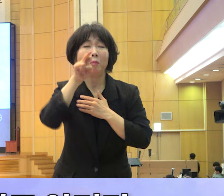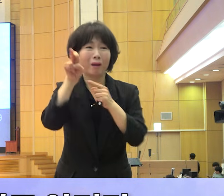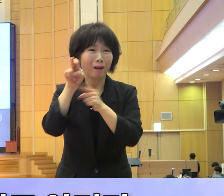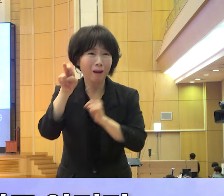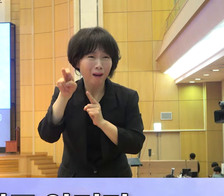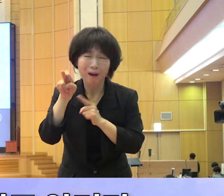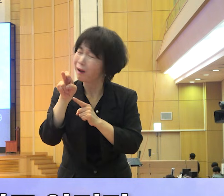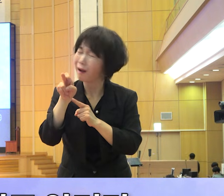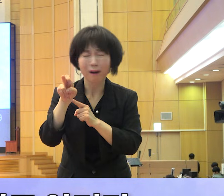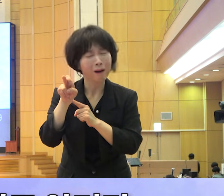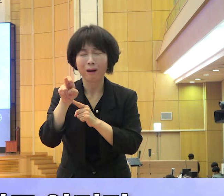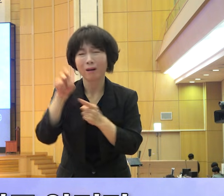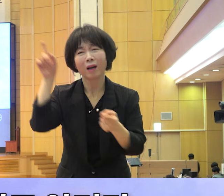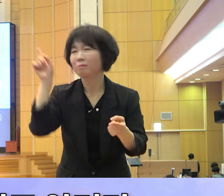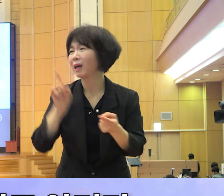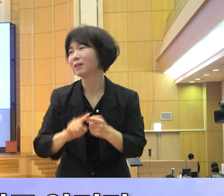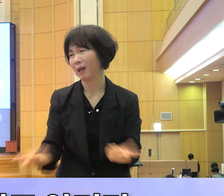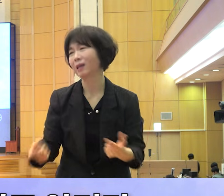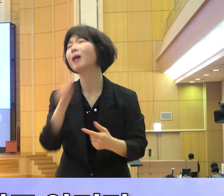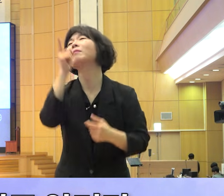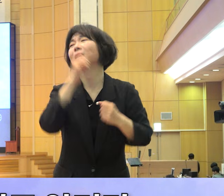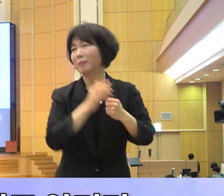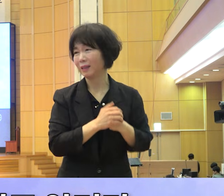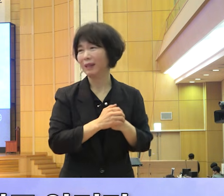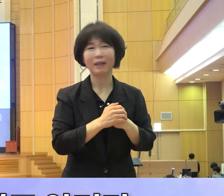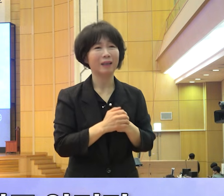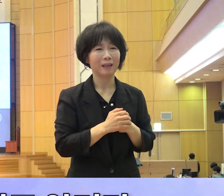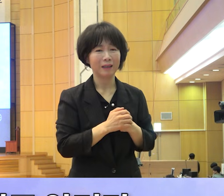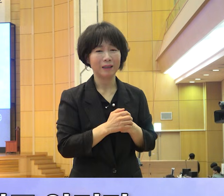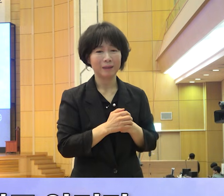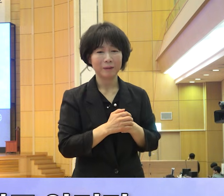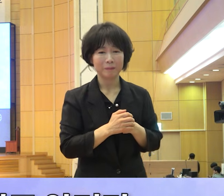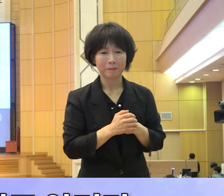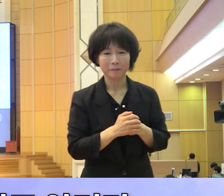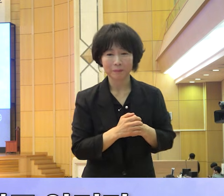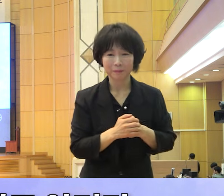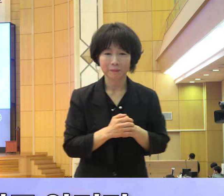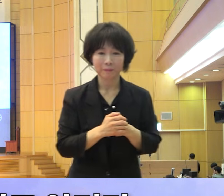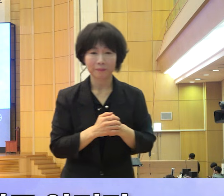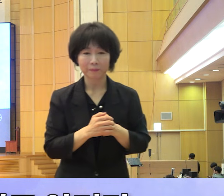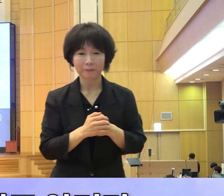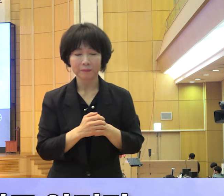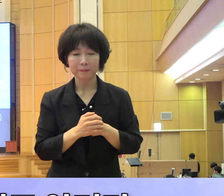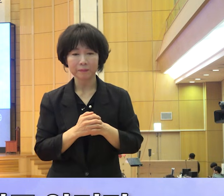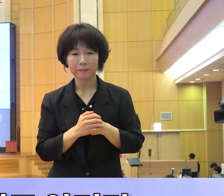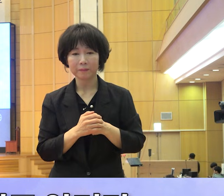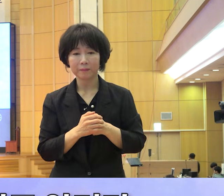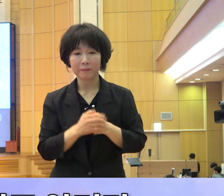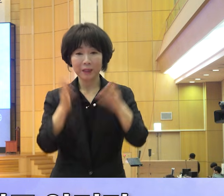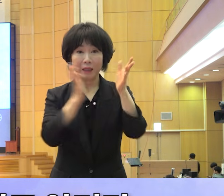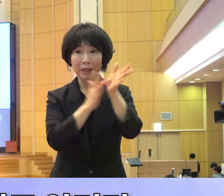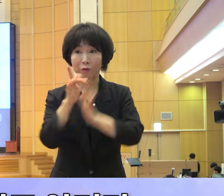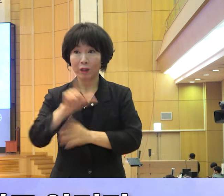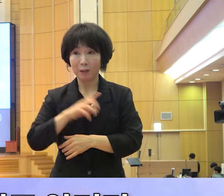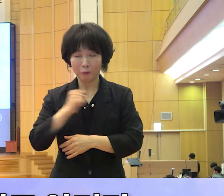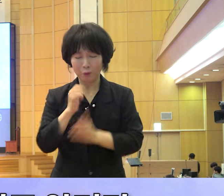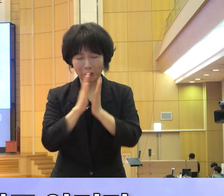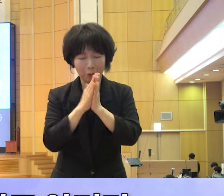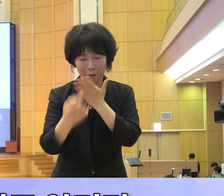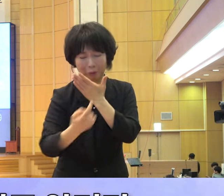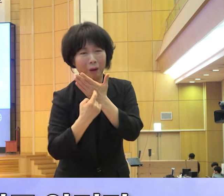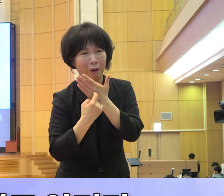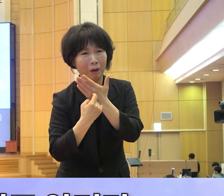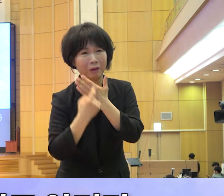끝나면 예수 이름으로 기도합니다 그러니까 그렇게 끝을 내는가 보다, 그리고 끝마침으로 그냥 예수 이름으로 기도합니다